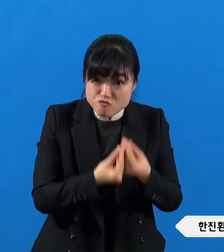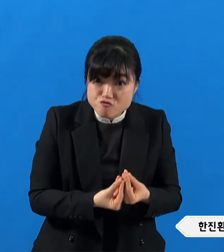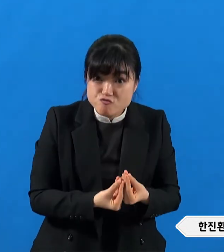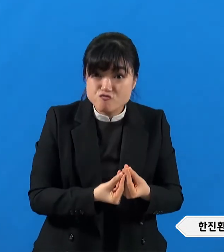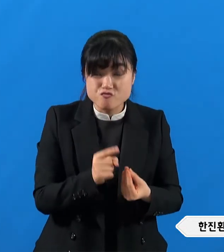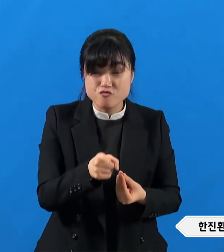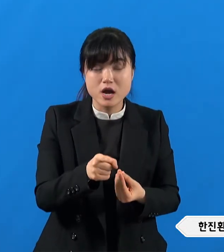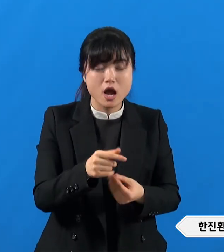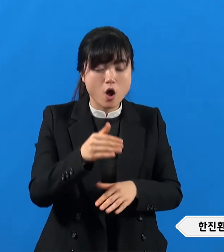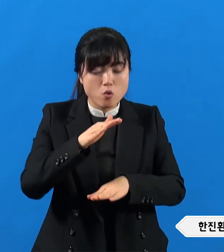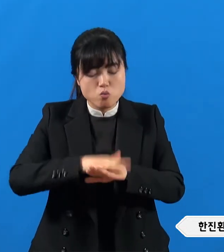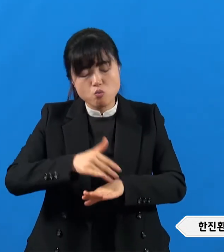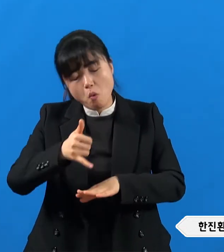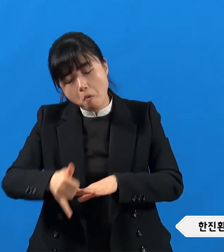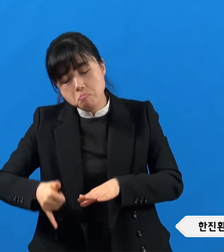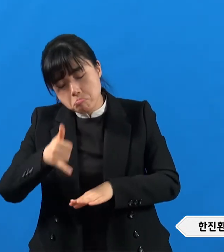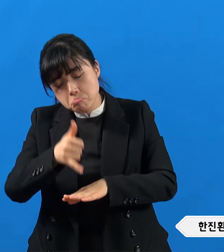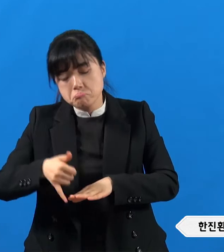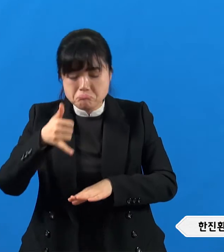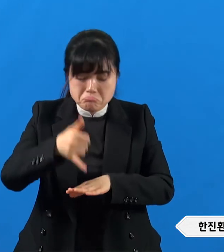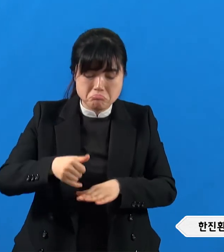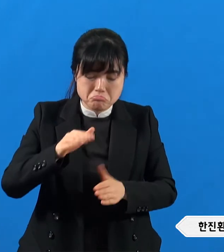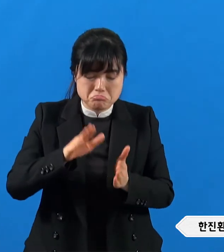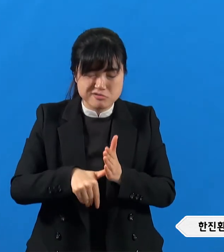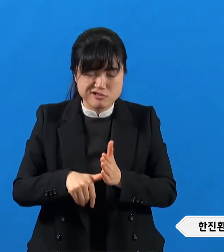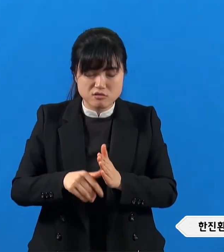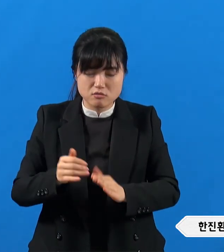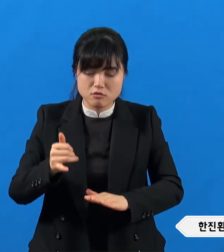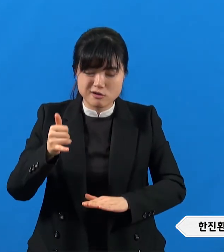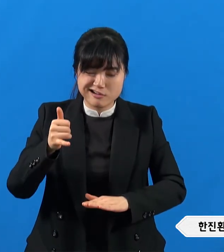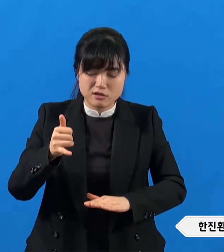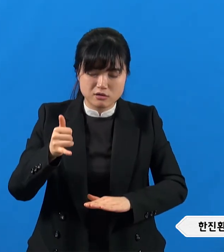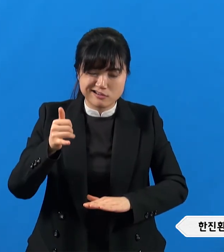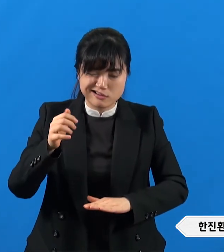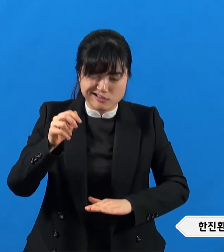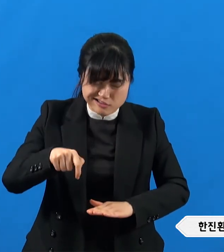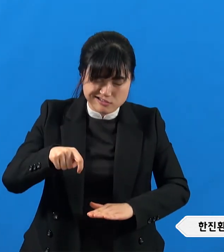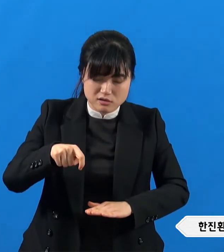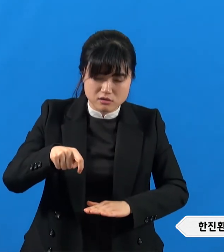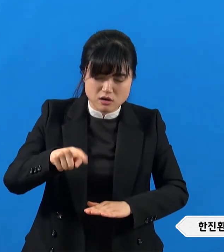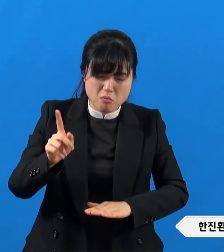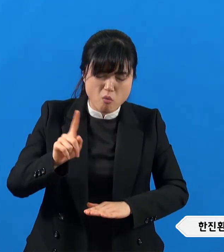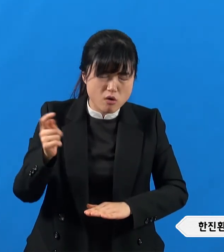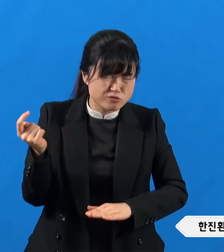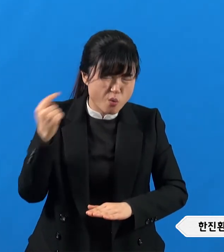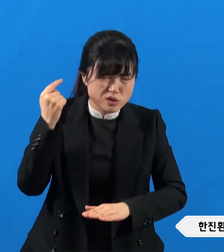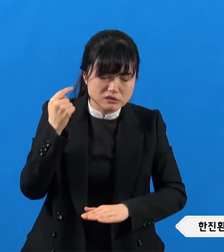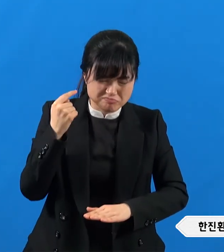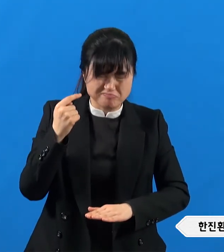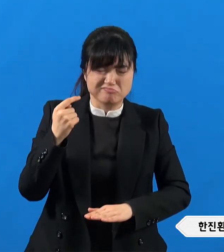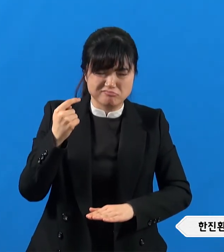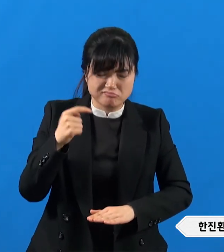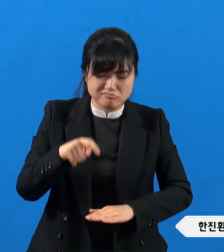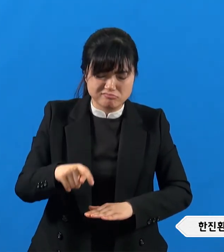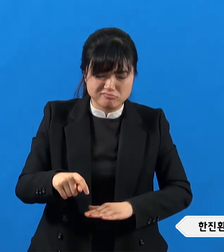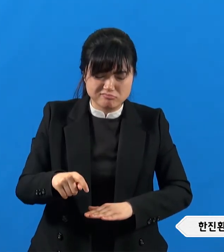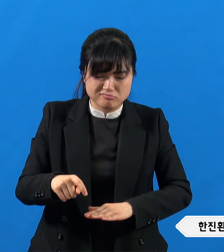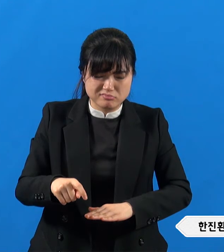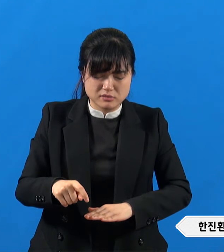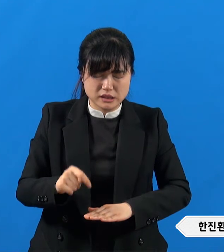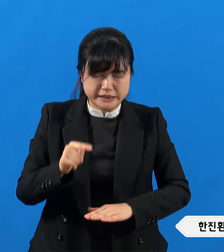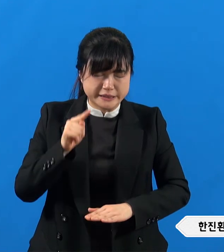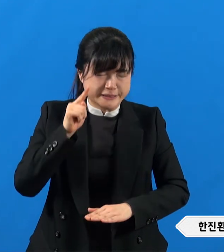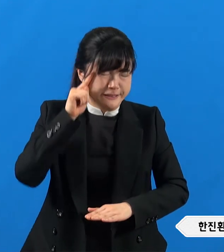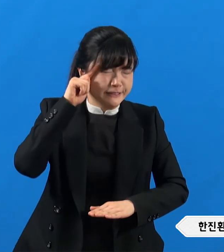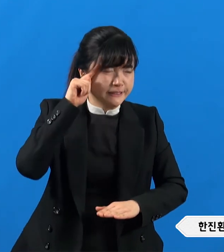농부가 밭을 갈다가 자기 연장에 뭐가 쨍그랑하고 부딪히는 소리가 날 때에 아마 그 농부는 짜증부터